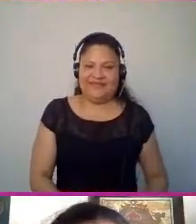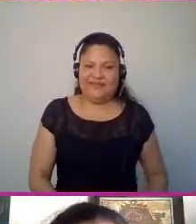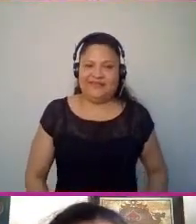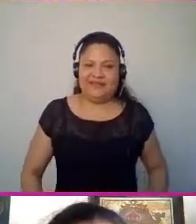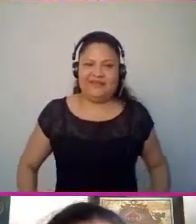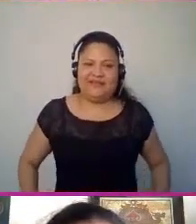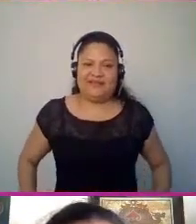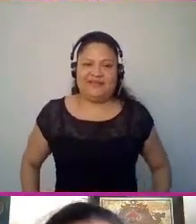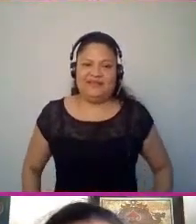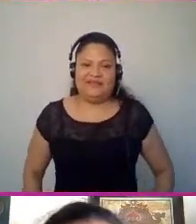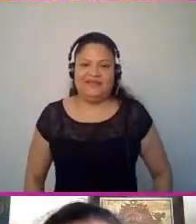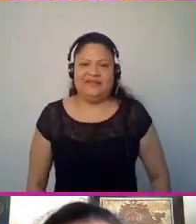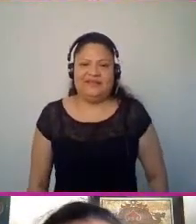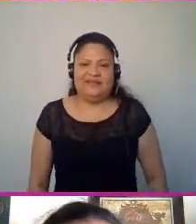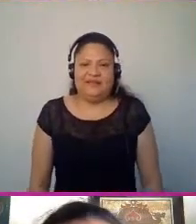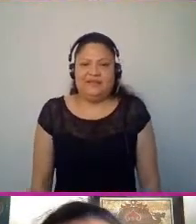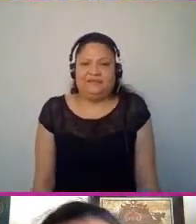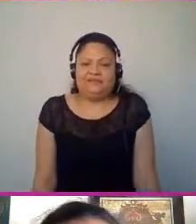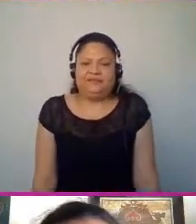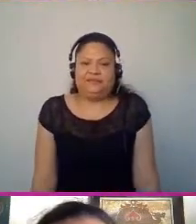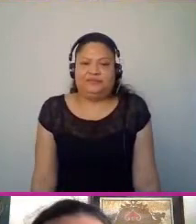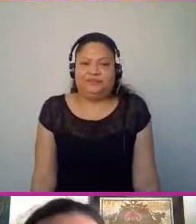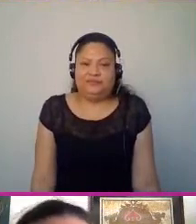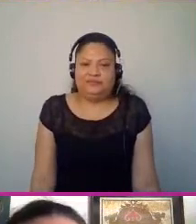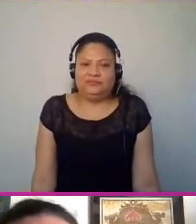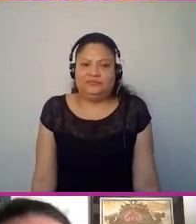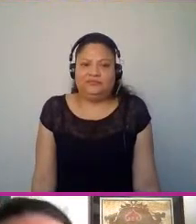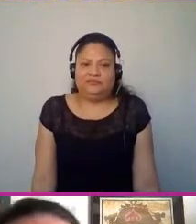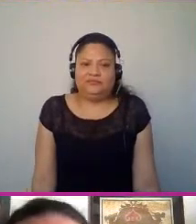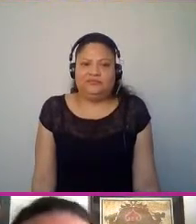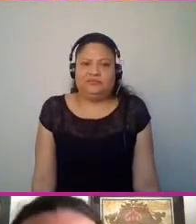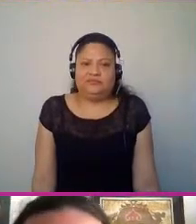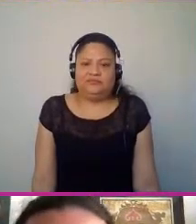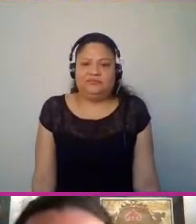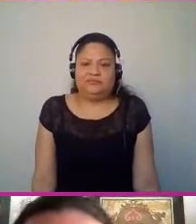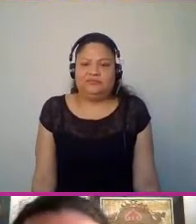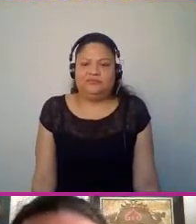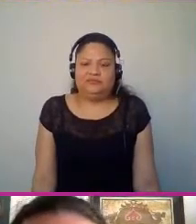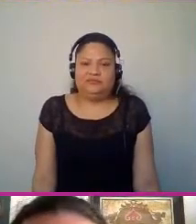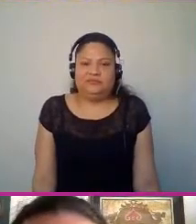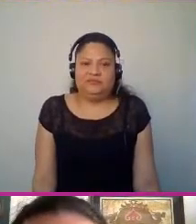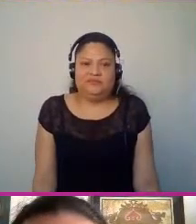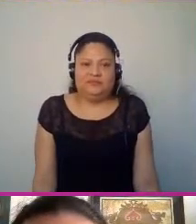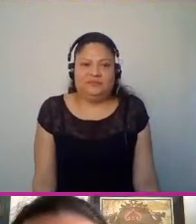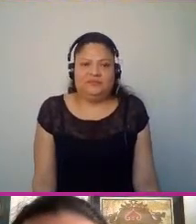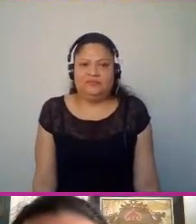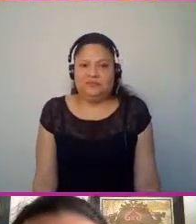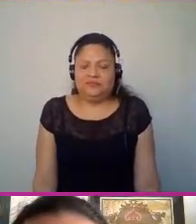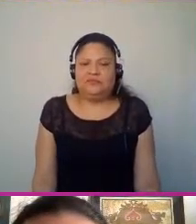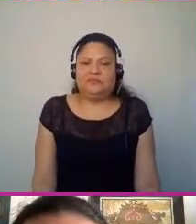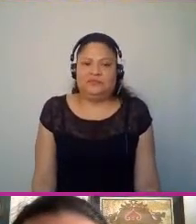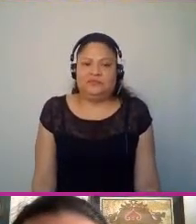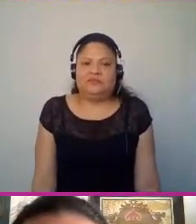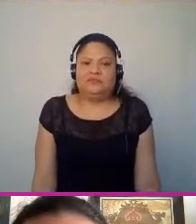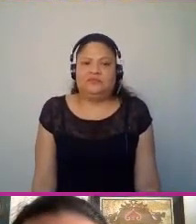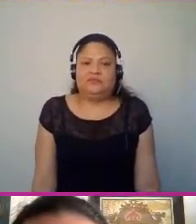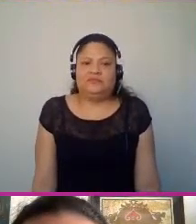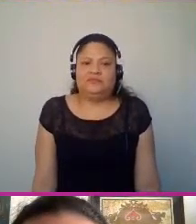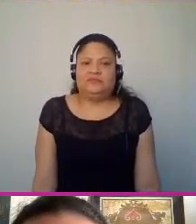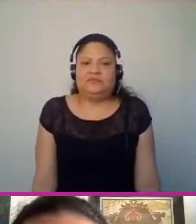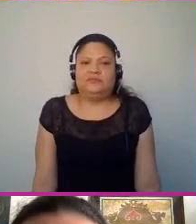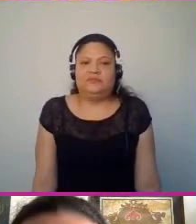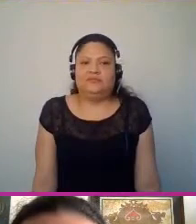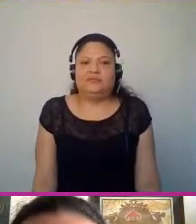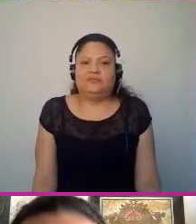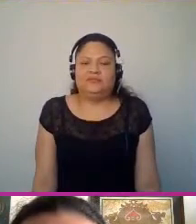ella depende mucho de la habilidad y de la capacidad de quien vaya a estar leyendo los labios. Y tienen